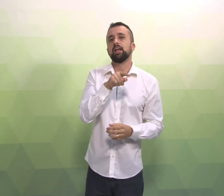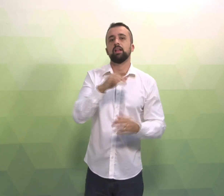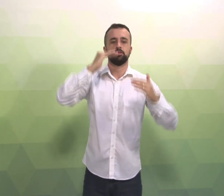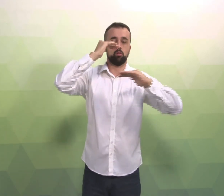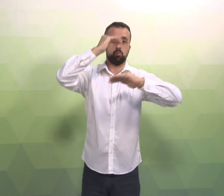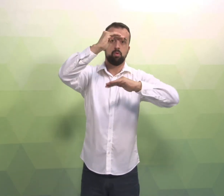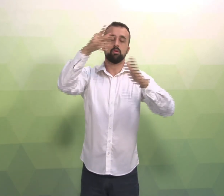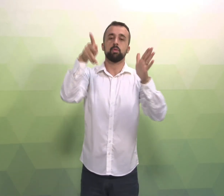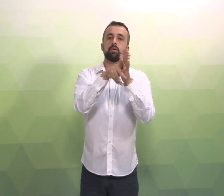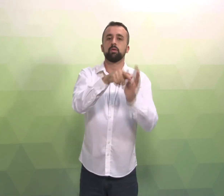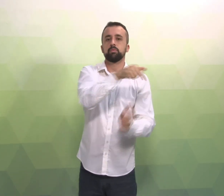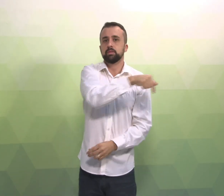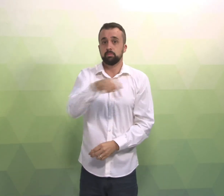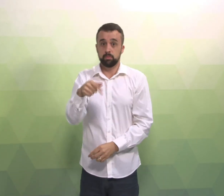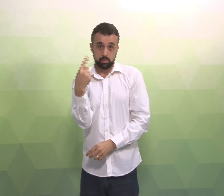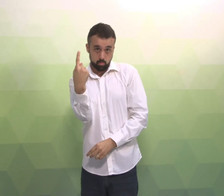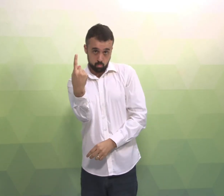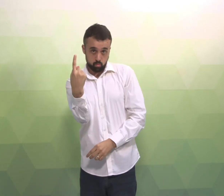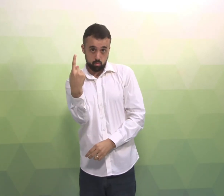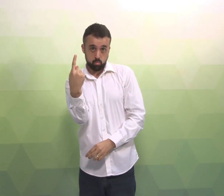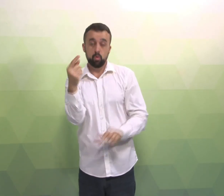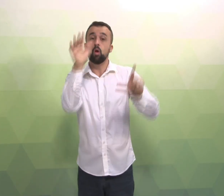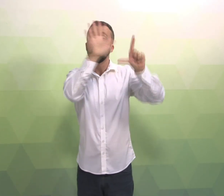Ela está no box da semana 1 de estudo.